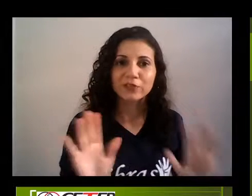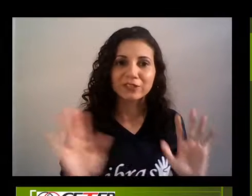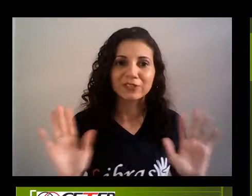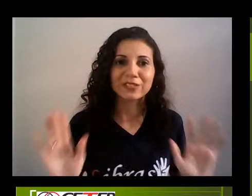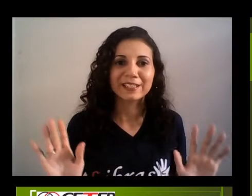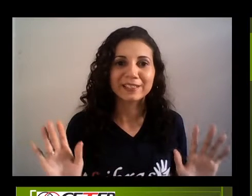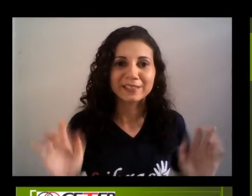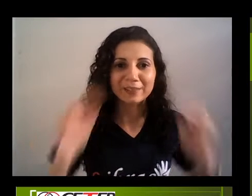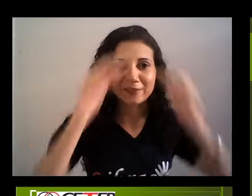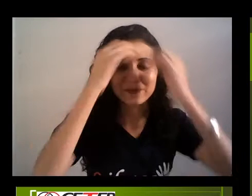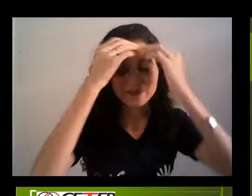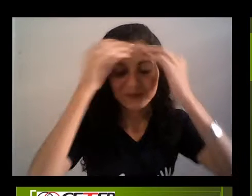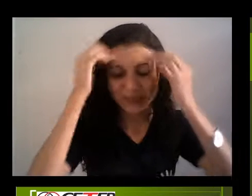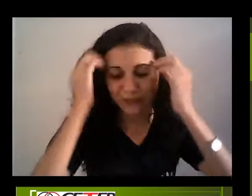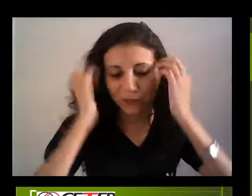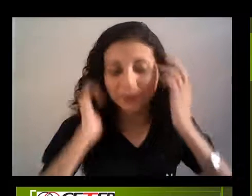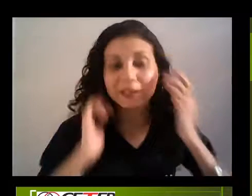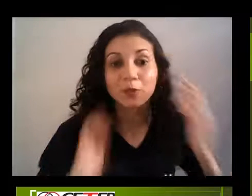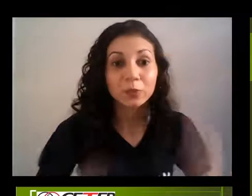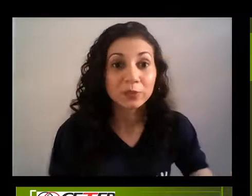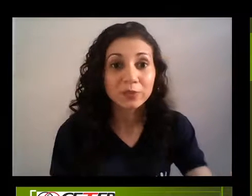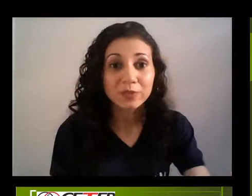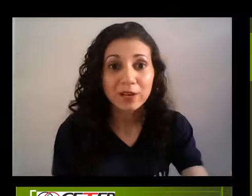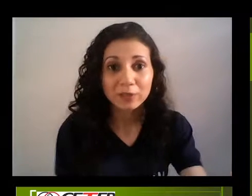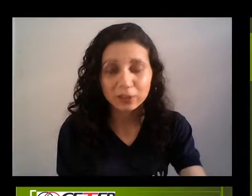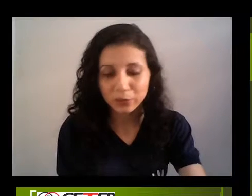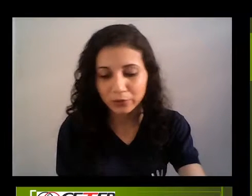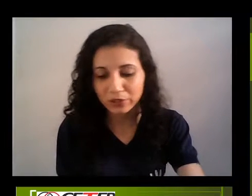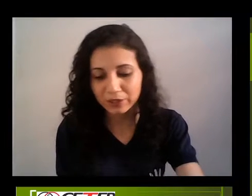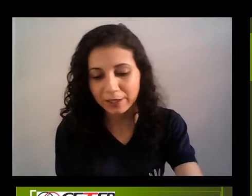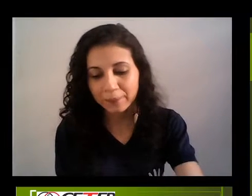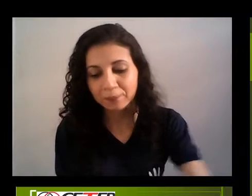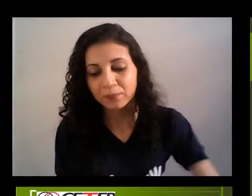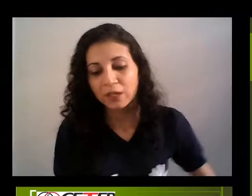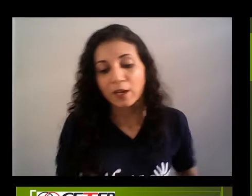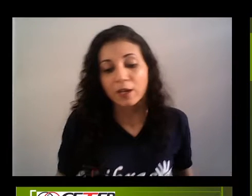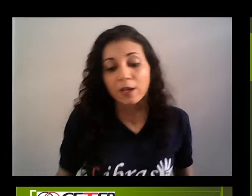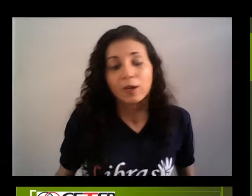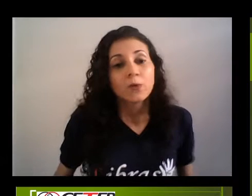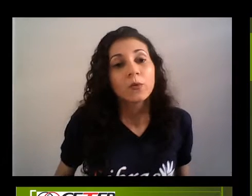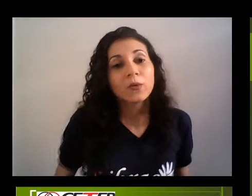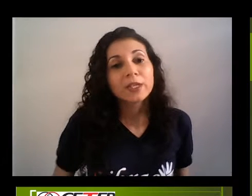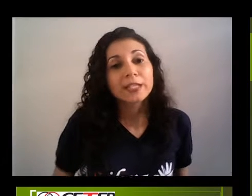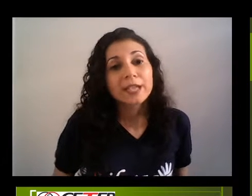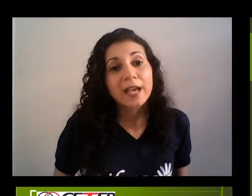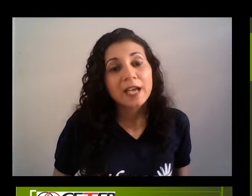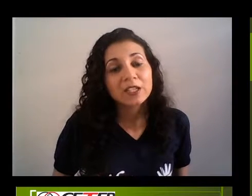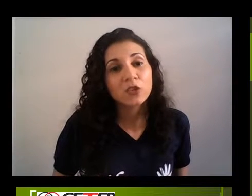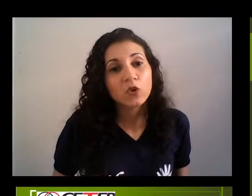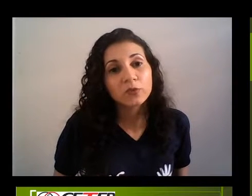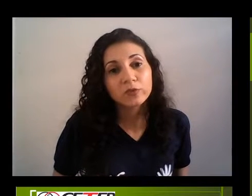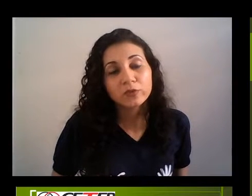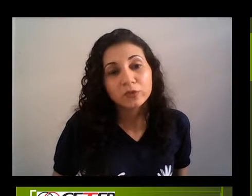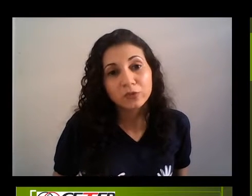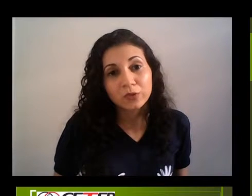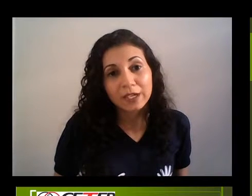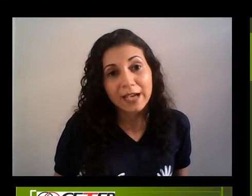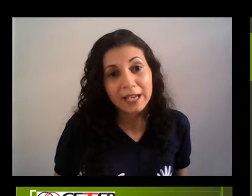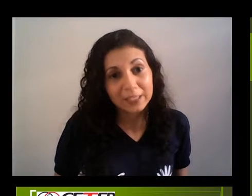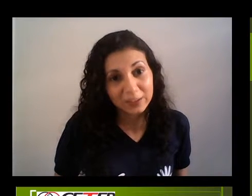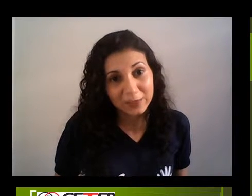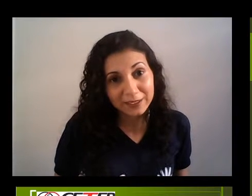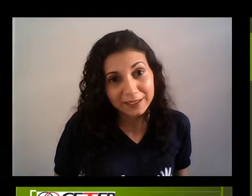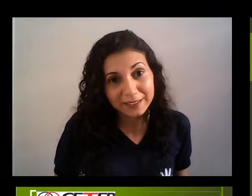já vão entender o que é isso, tá bom? Então vamos lá, o conteúdo da aula de hoje, né? O que é e como funciona